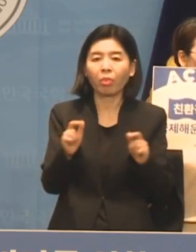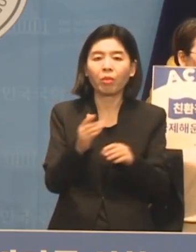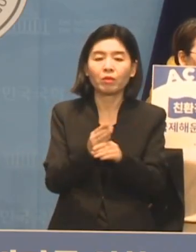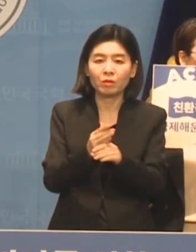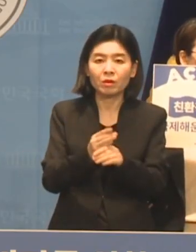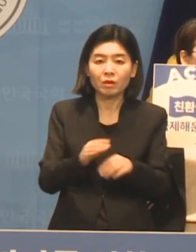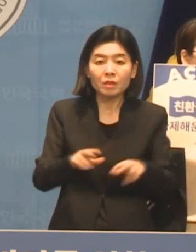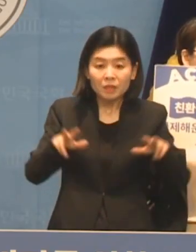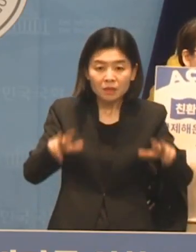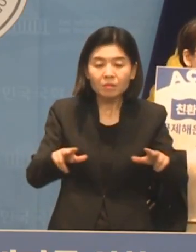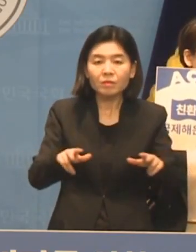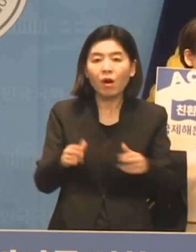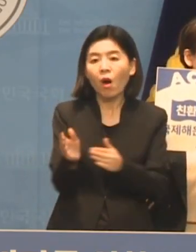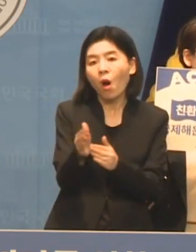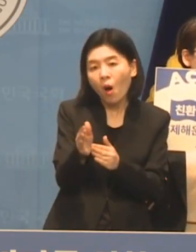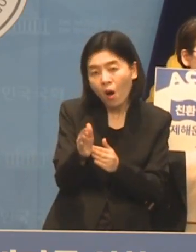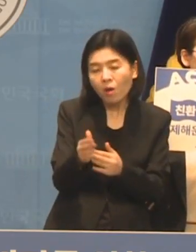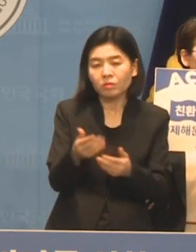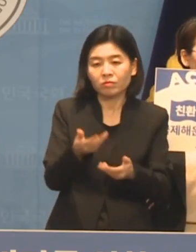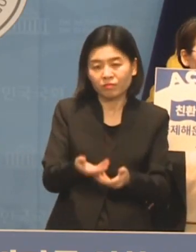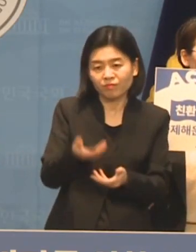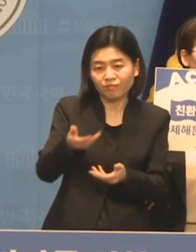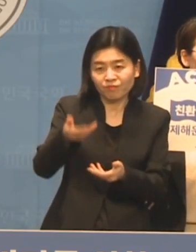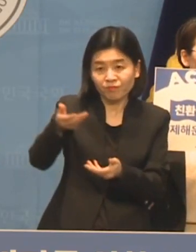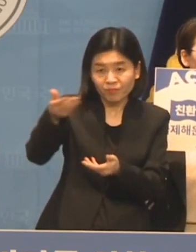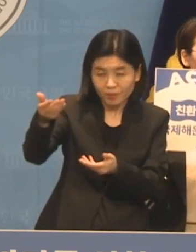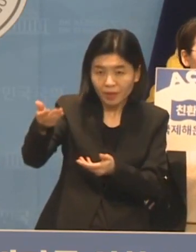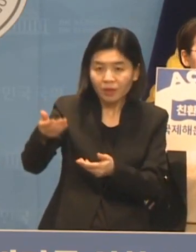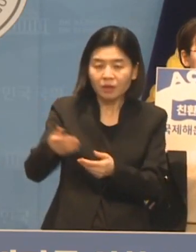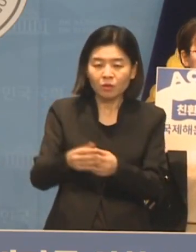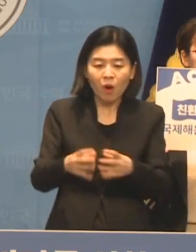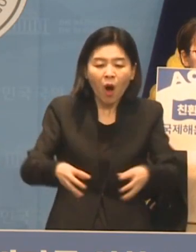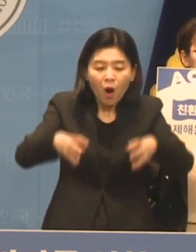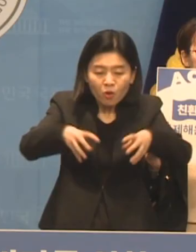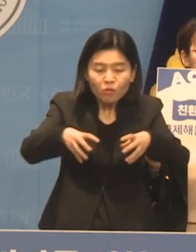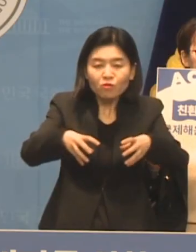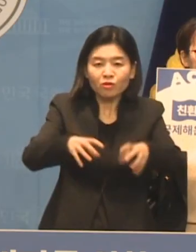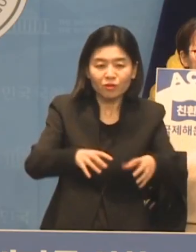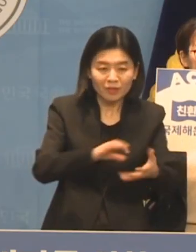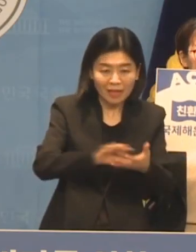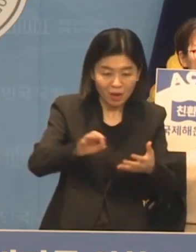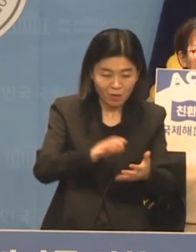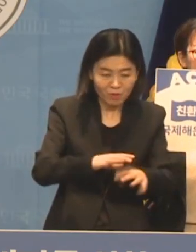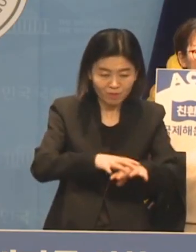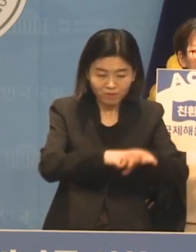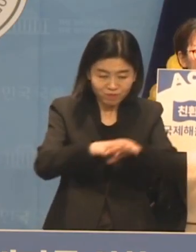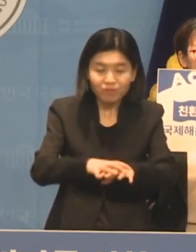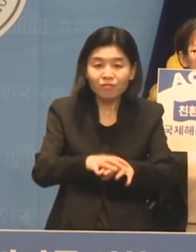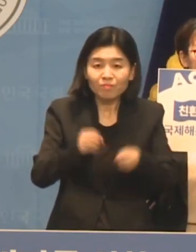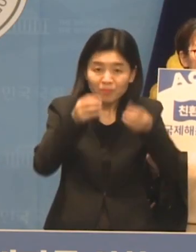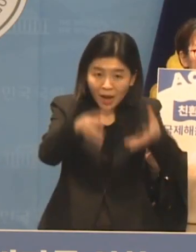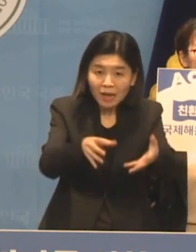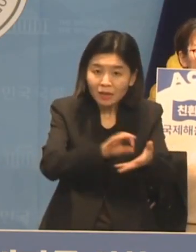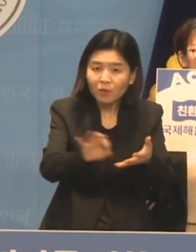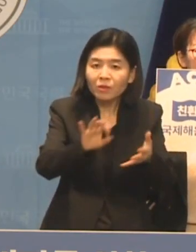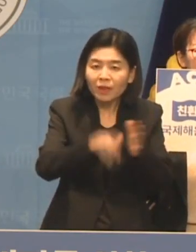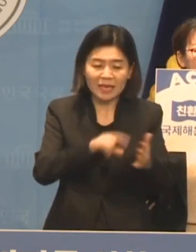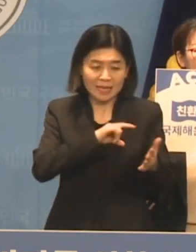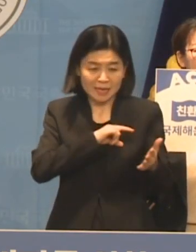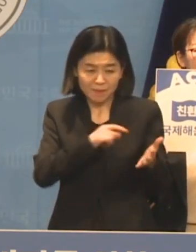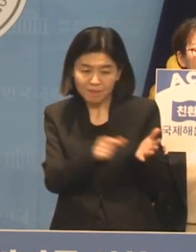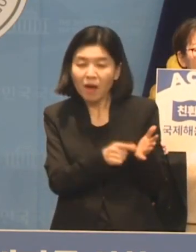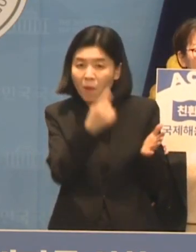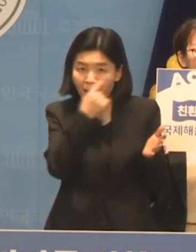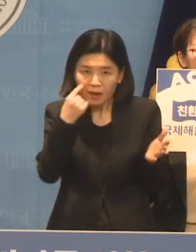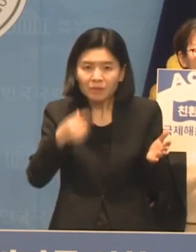어구의 전생애주기 관리를 강화하고 어구 실명제를 도입해 책임 있는 어구 사용을 위한 법적 기반은 마련했습니다. 하지만